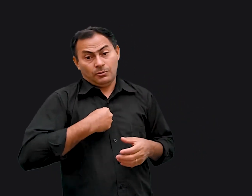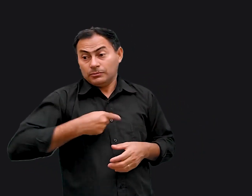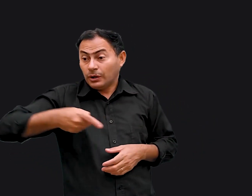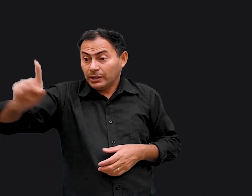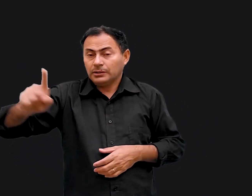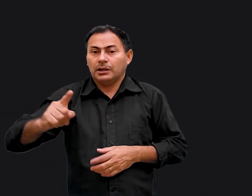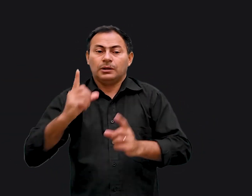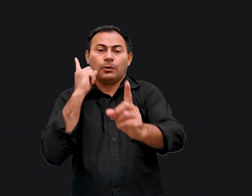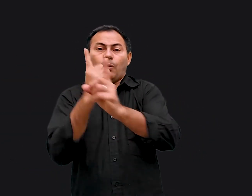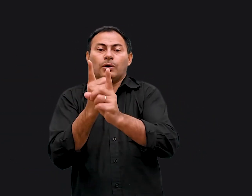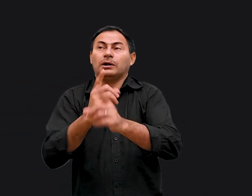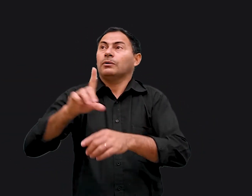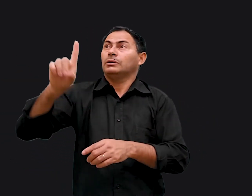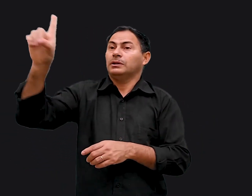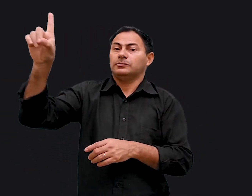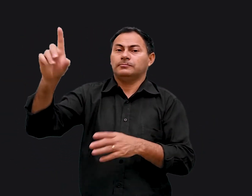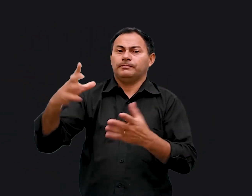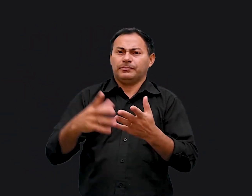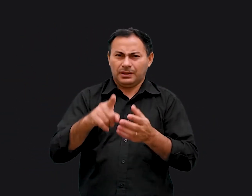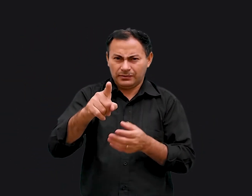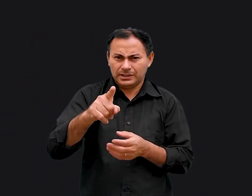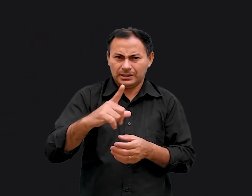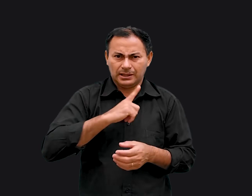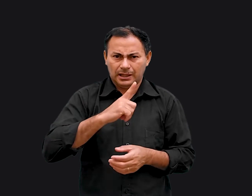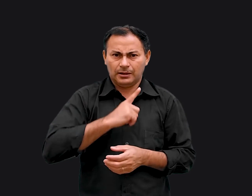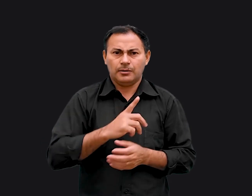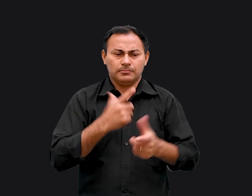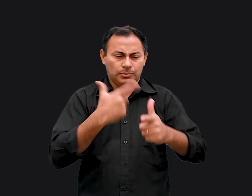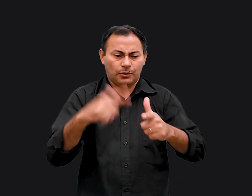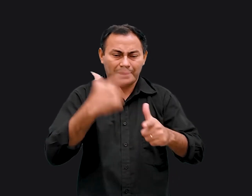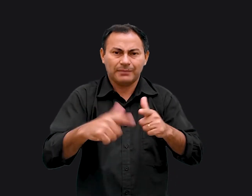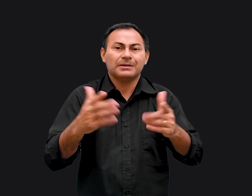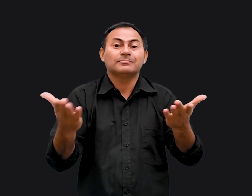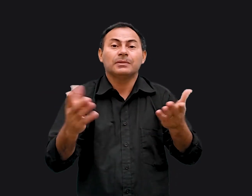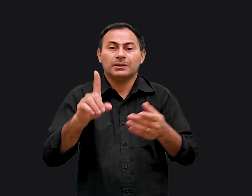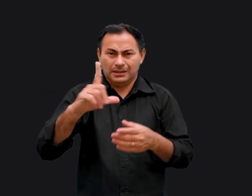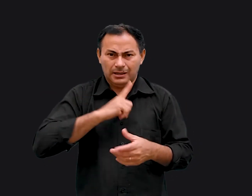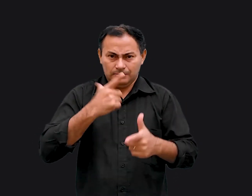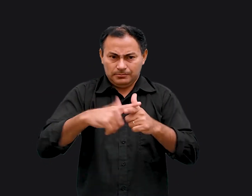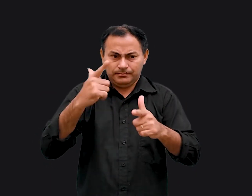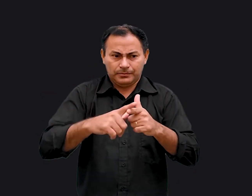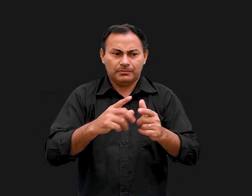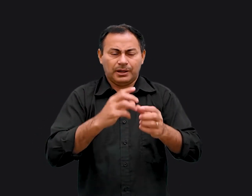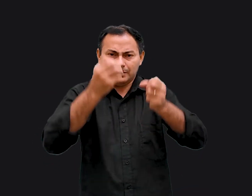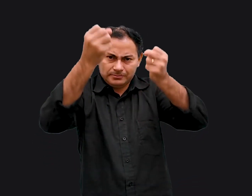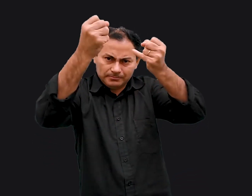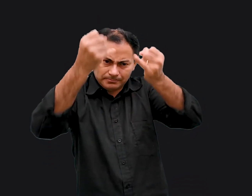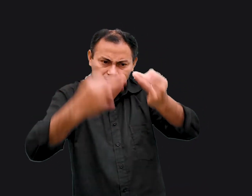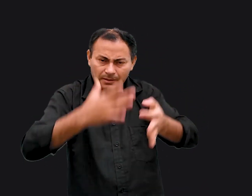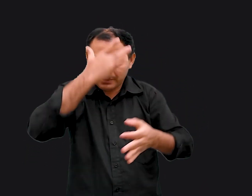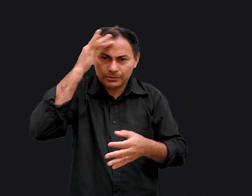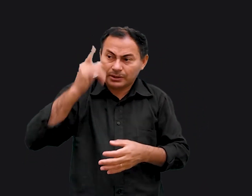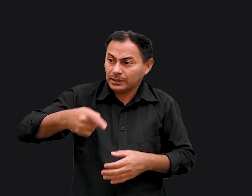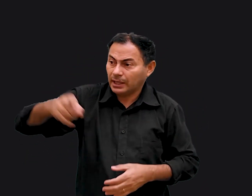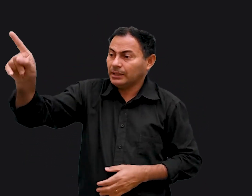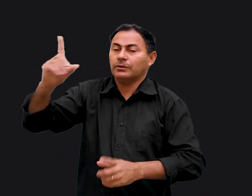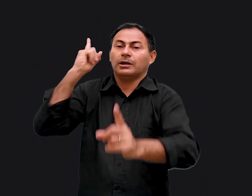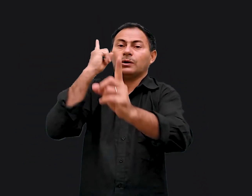eu estou indo me encontrar com Deus. Será que você não teria problemas? Você não teria problemas para explicar às pessoas que você está indo